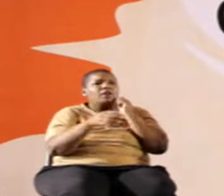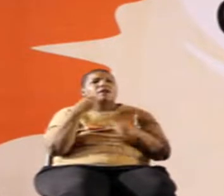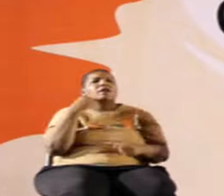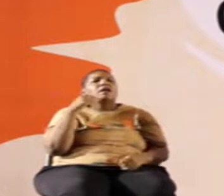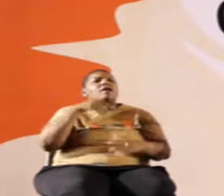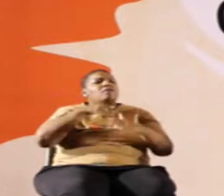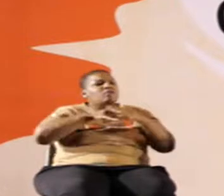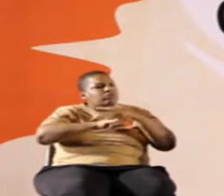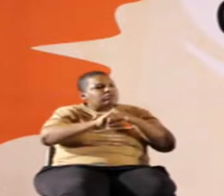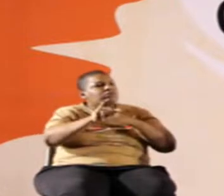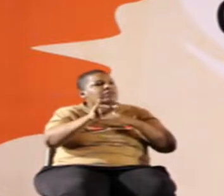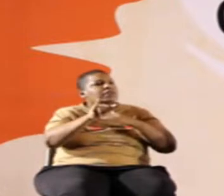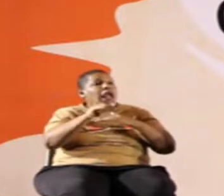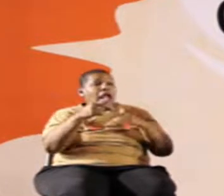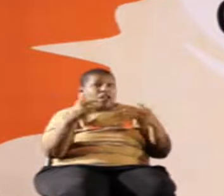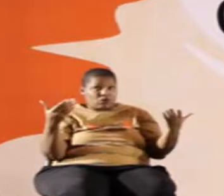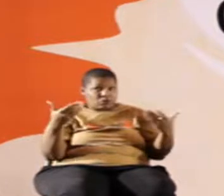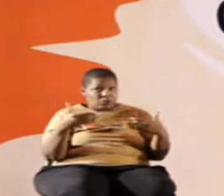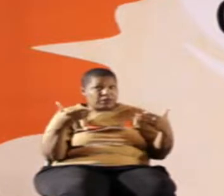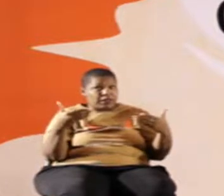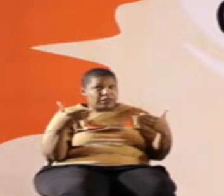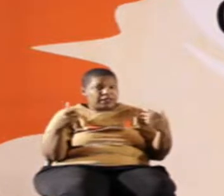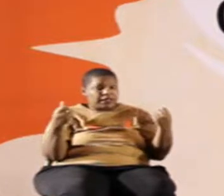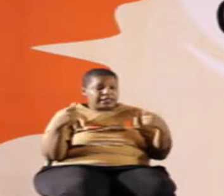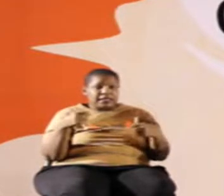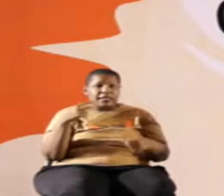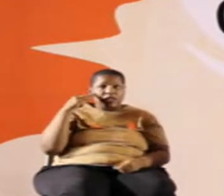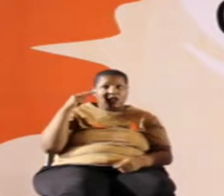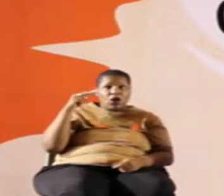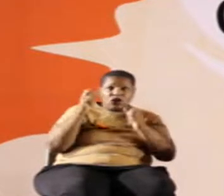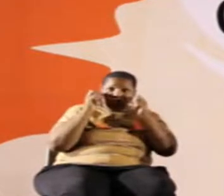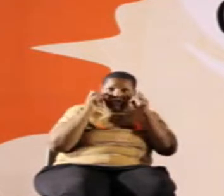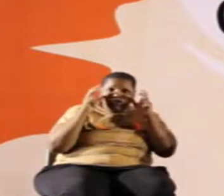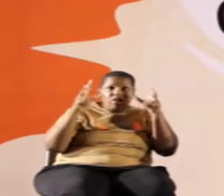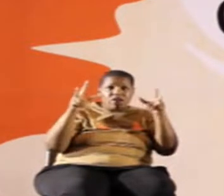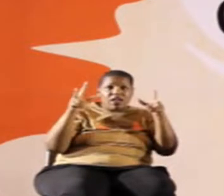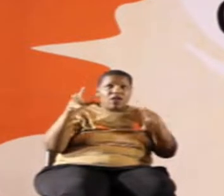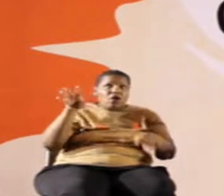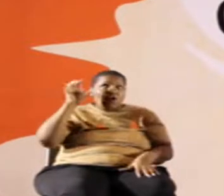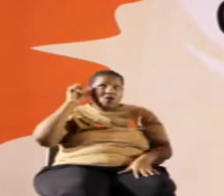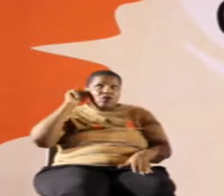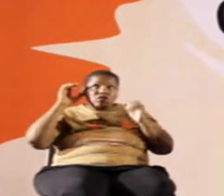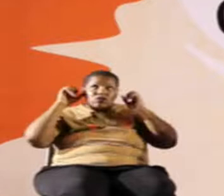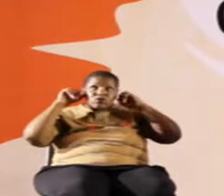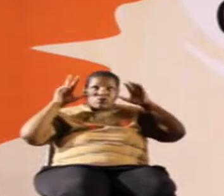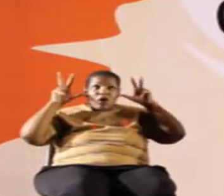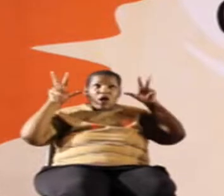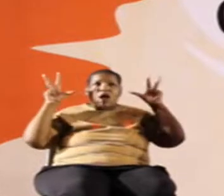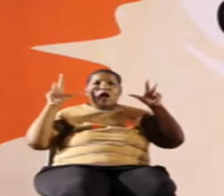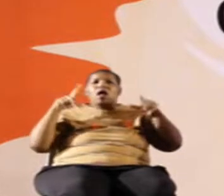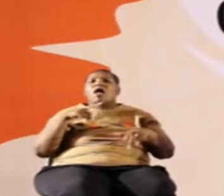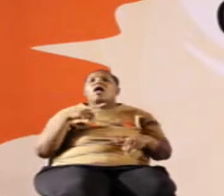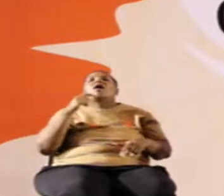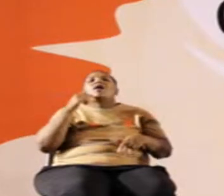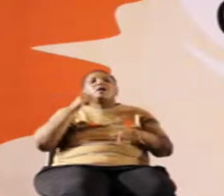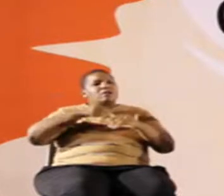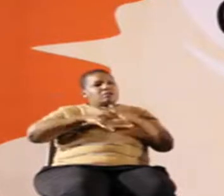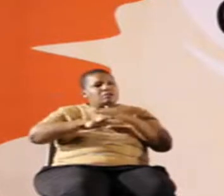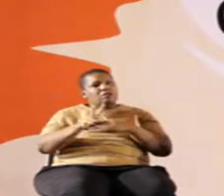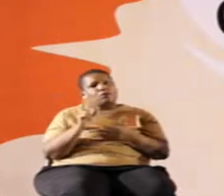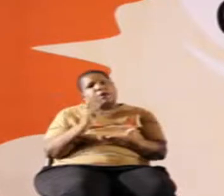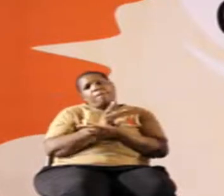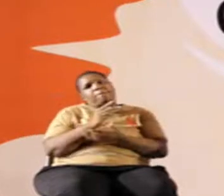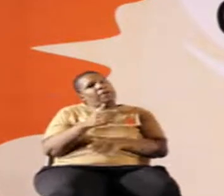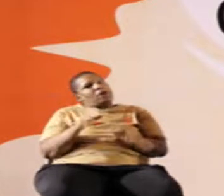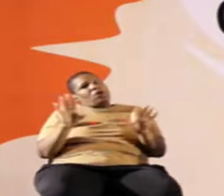Então, a gente precisa ter olhos de ver, como dizia minha mãe, e ouvidos de ouvir, porque mensagens estão sendo passadas, nem sempre são as